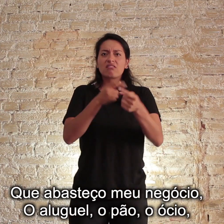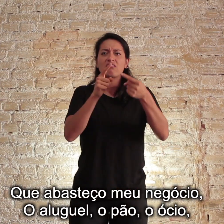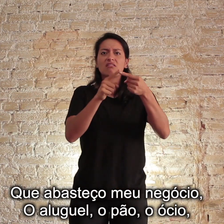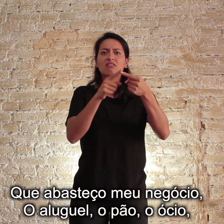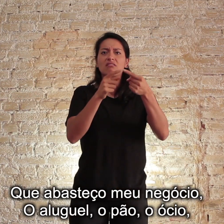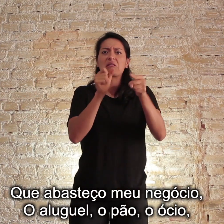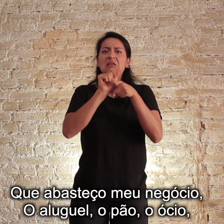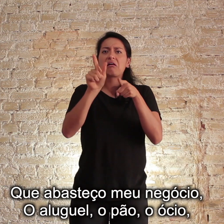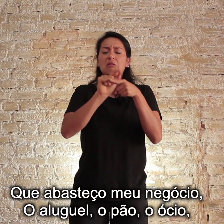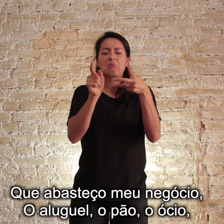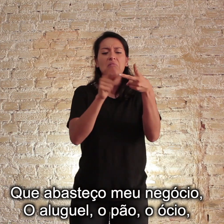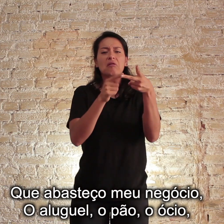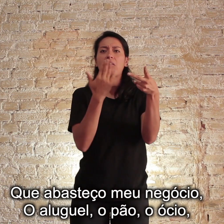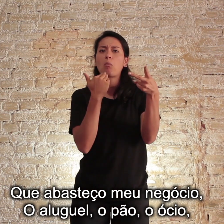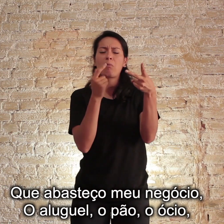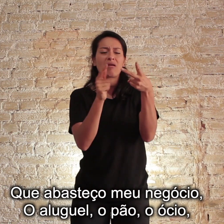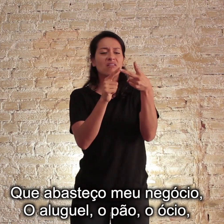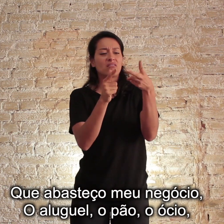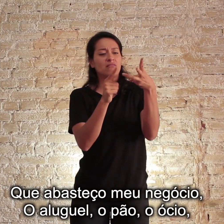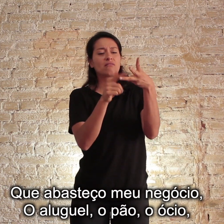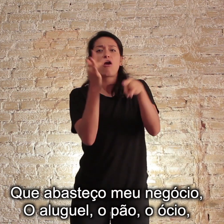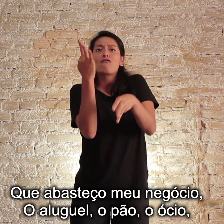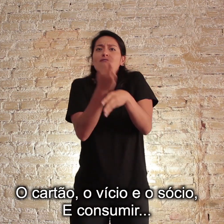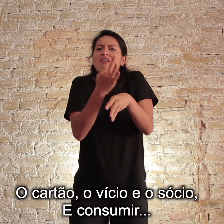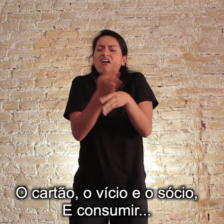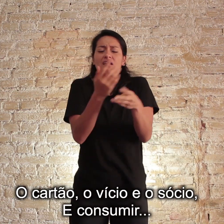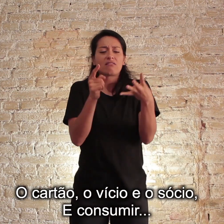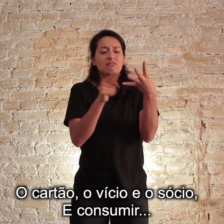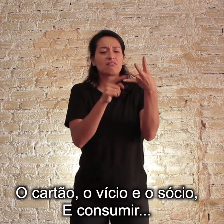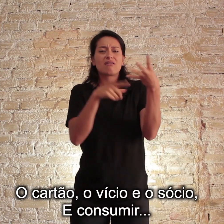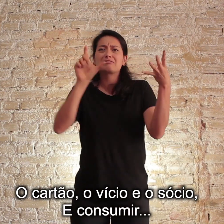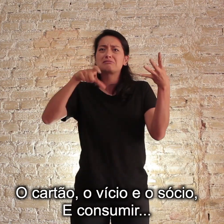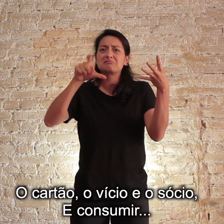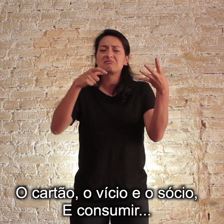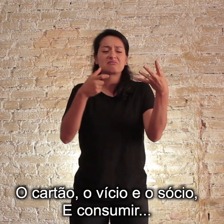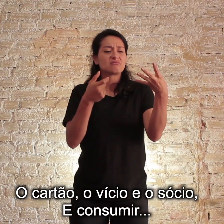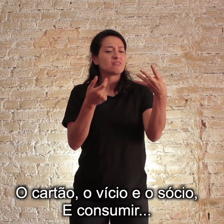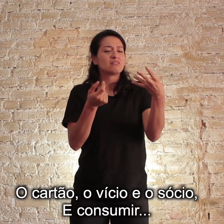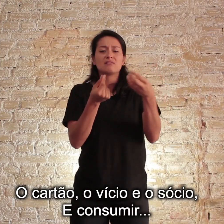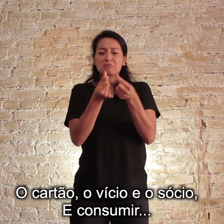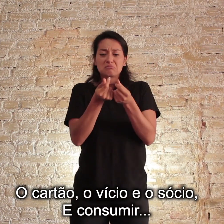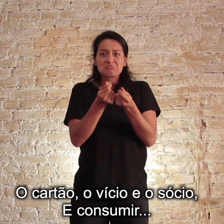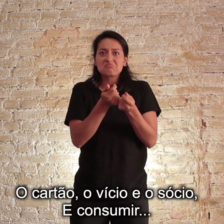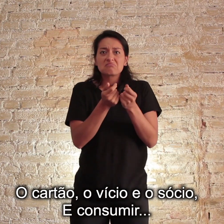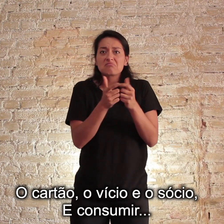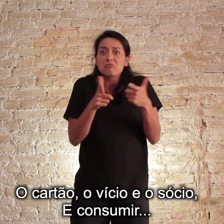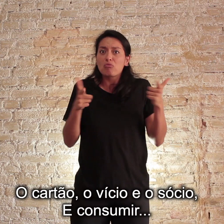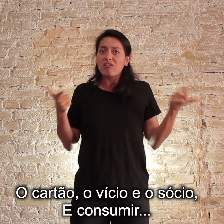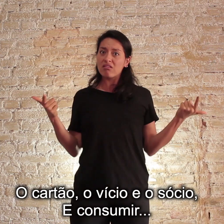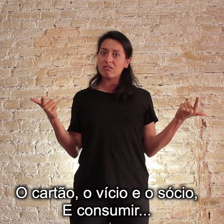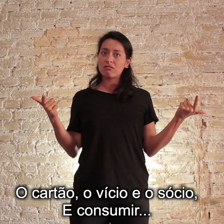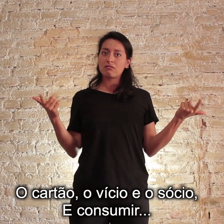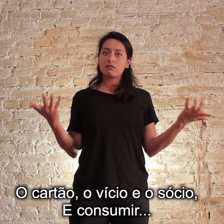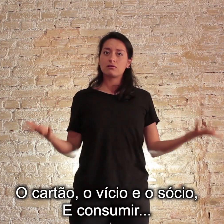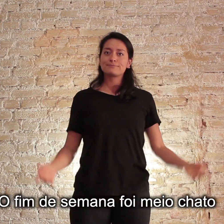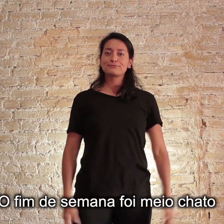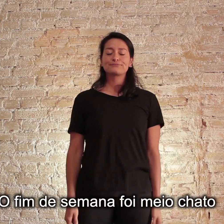meu negócio, o aluguel, o pão, o ócio, o cartão, o vício, só se consumir. O fim